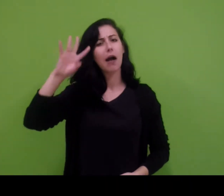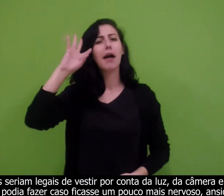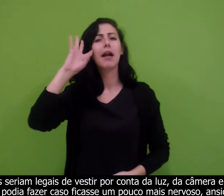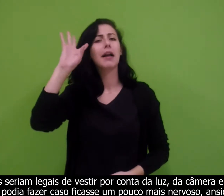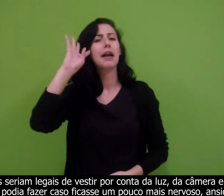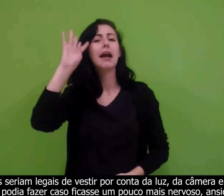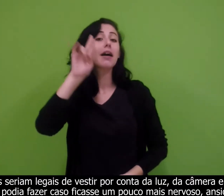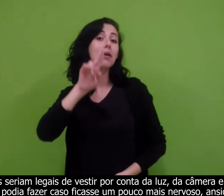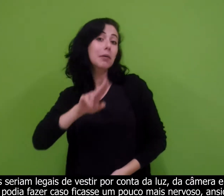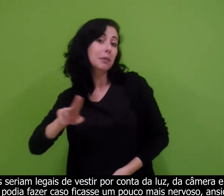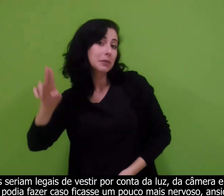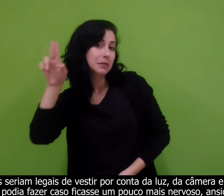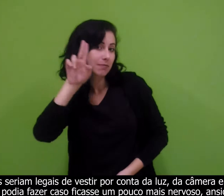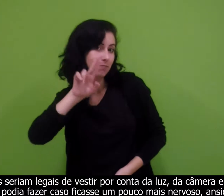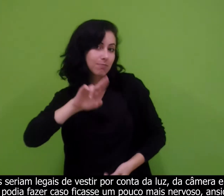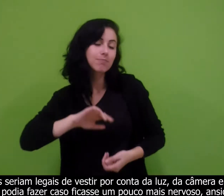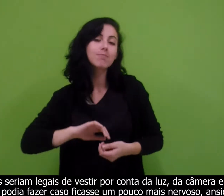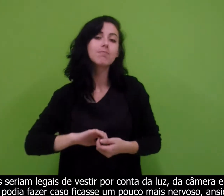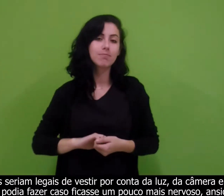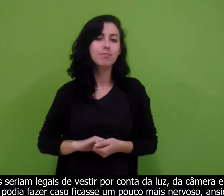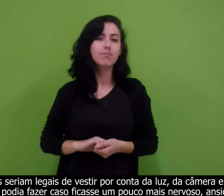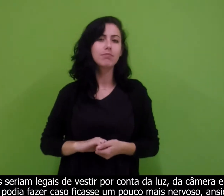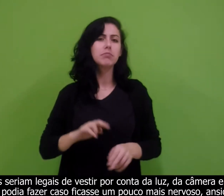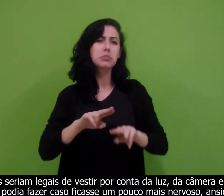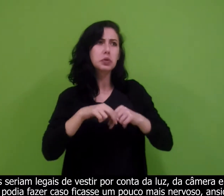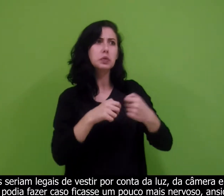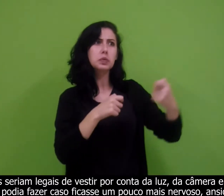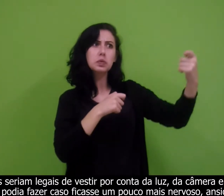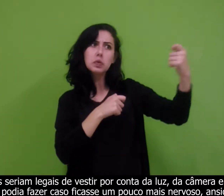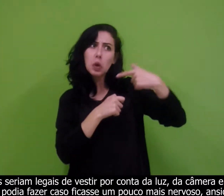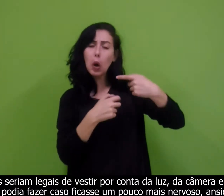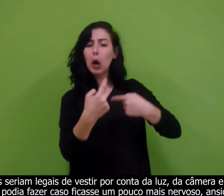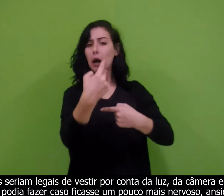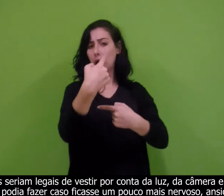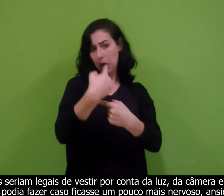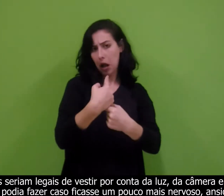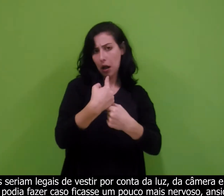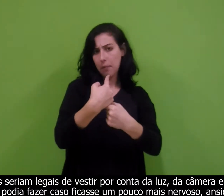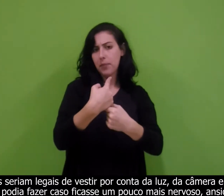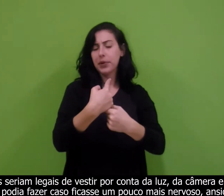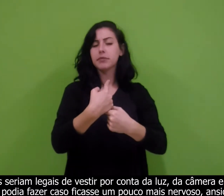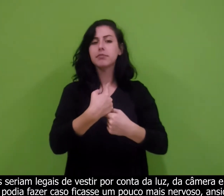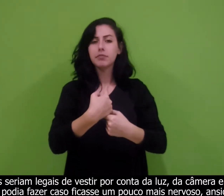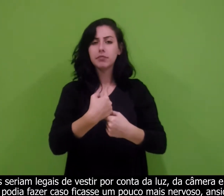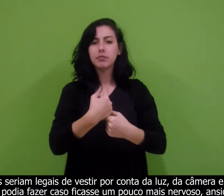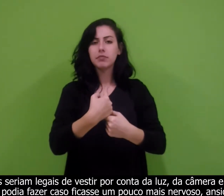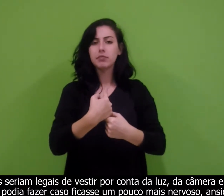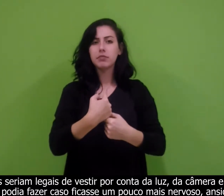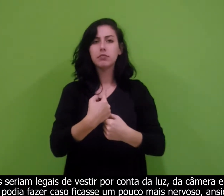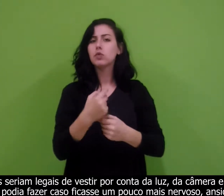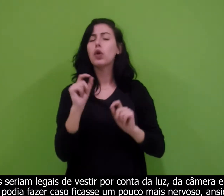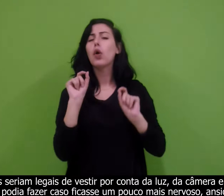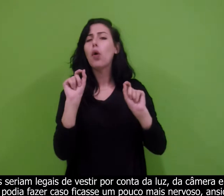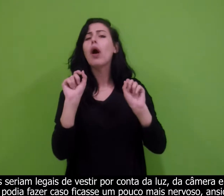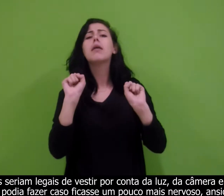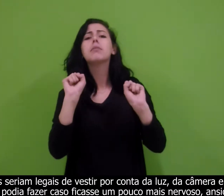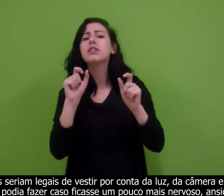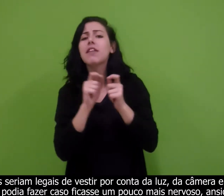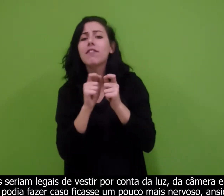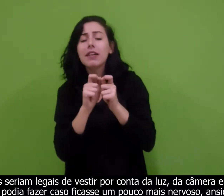Que roupas seriam legais de vestir por conta da luz, da câmera,